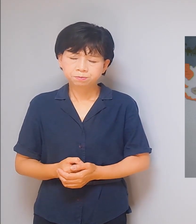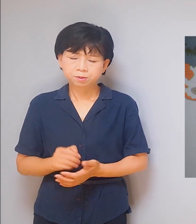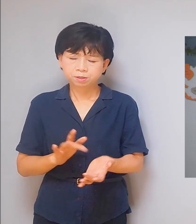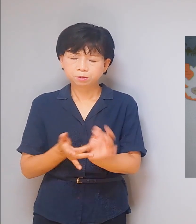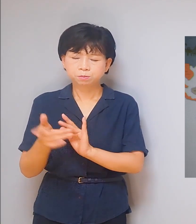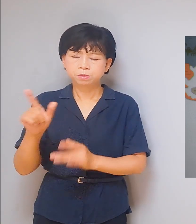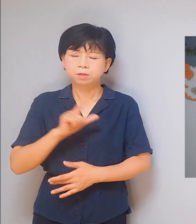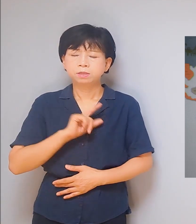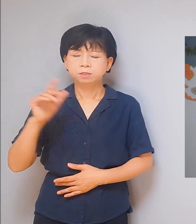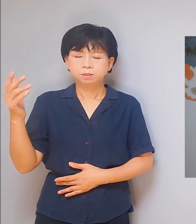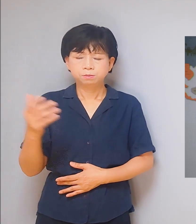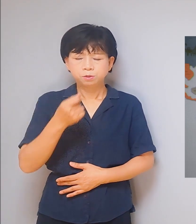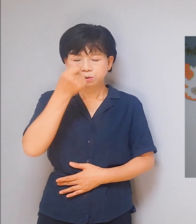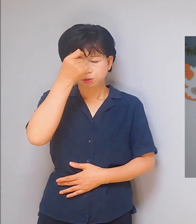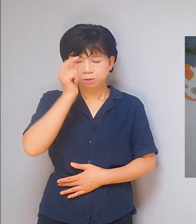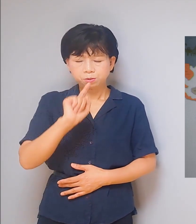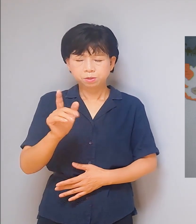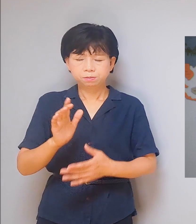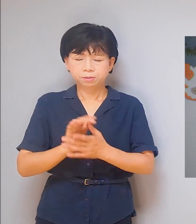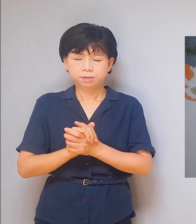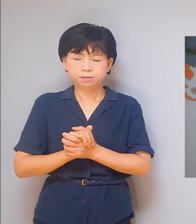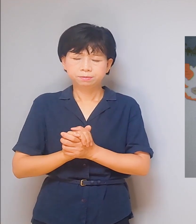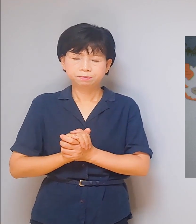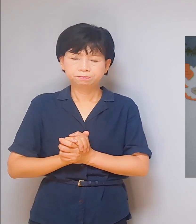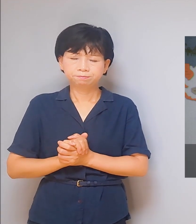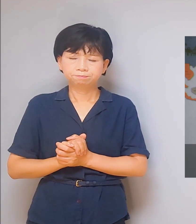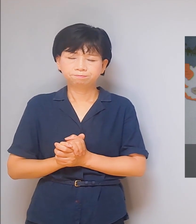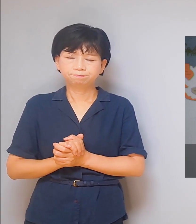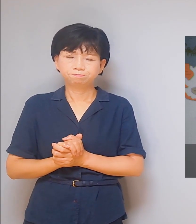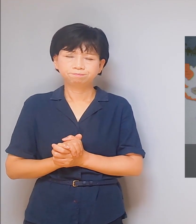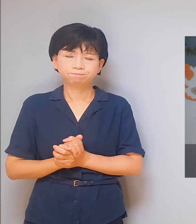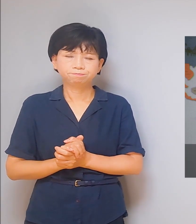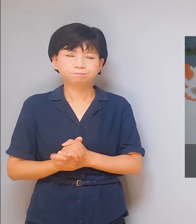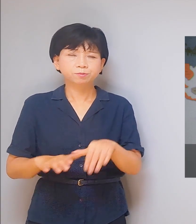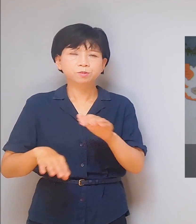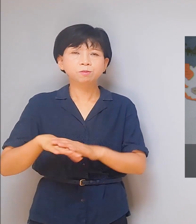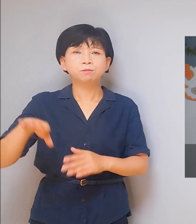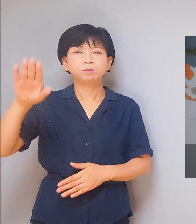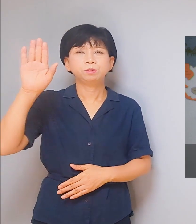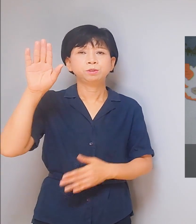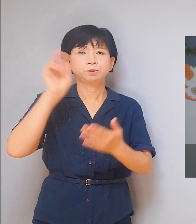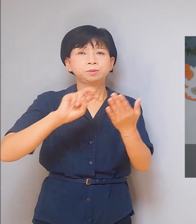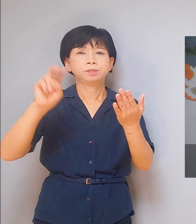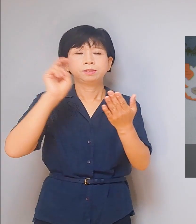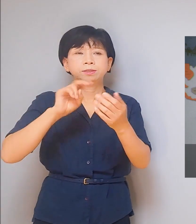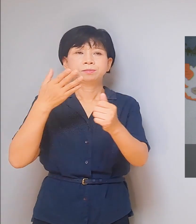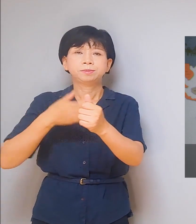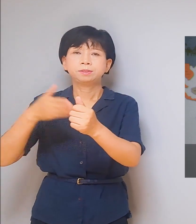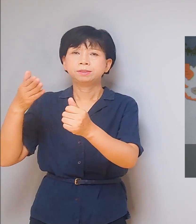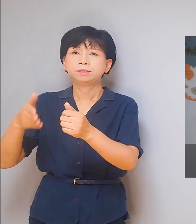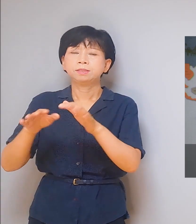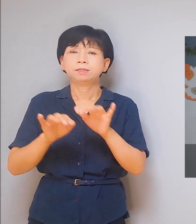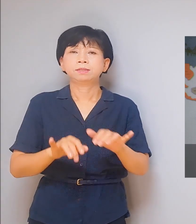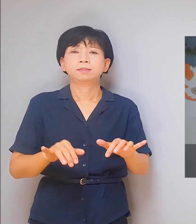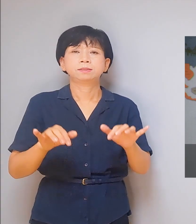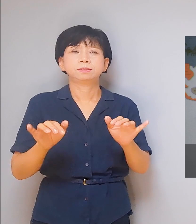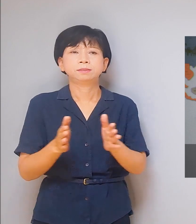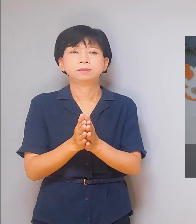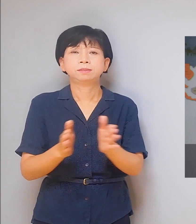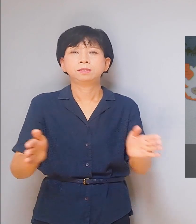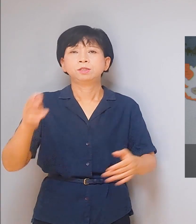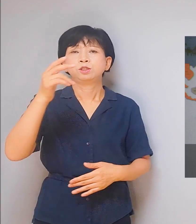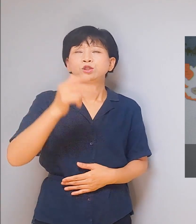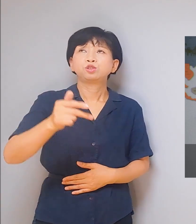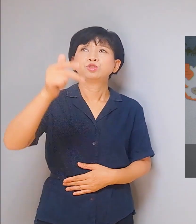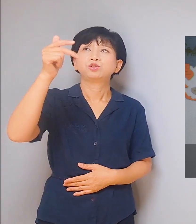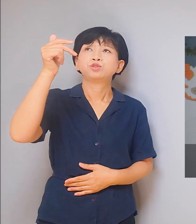주시옵소서. 예수님의 이름으로 기도드립니다. 아멘. 우리 오른손을 번쩍 들고 찬양합니다.